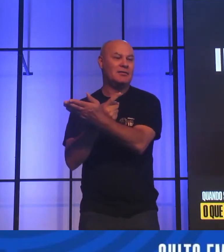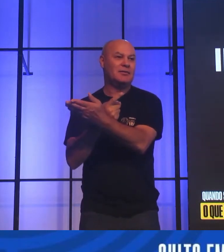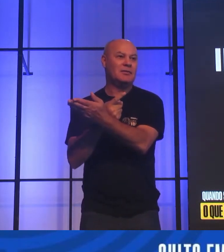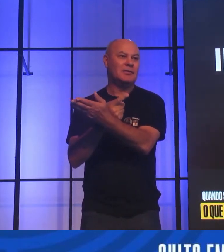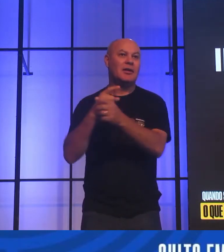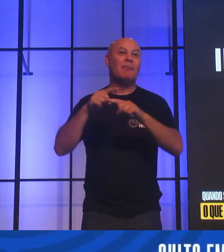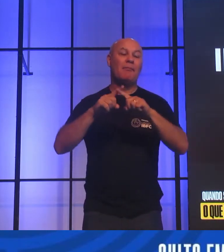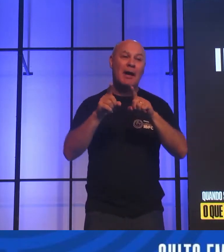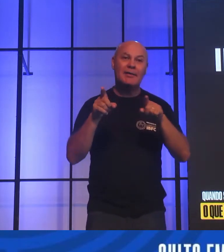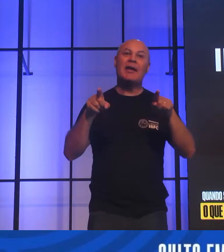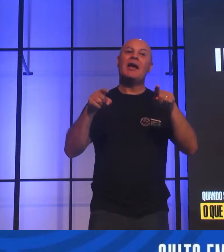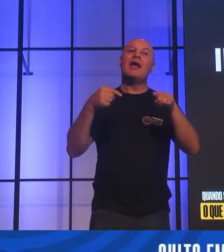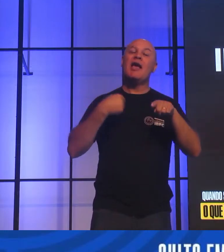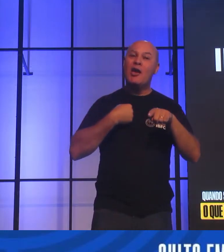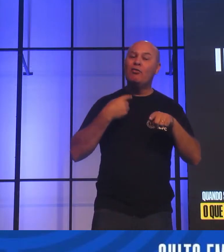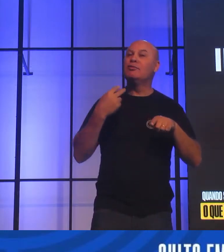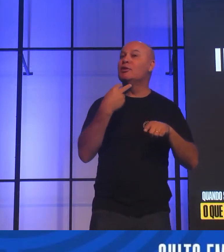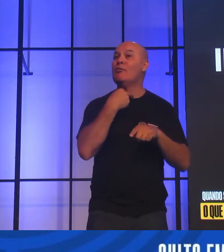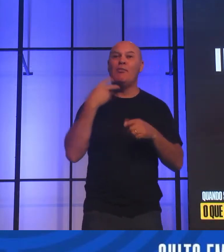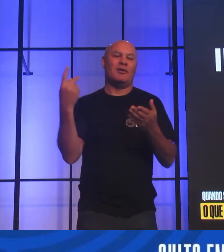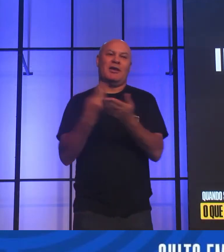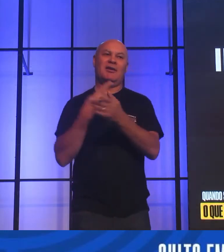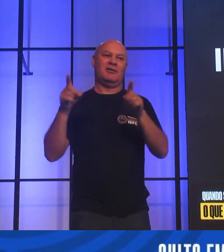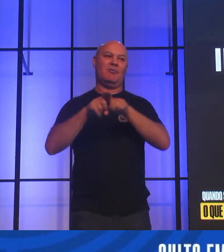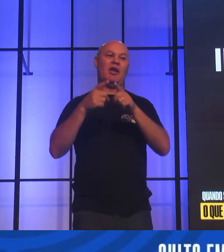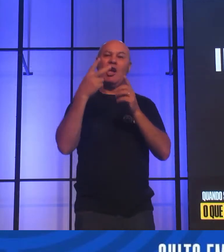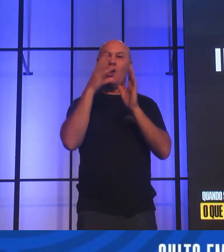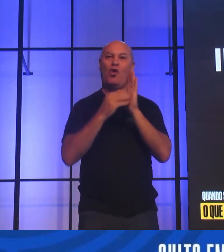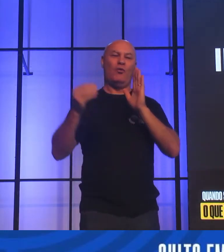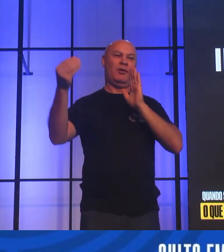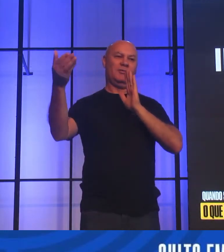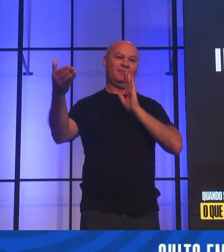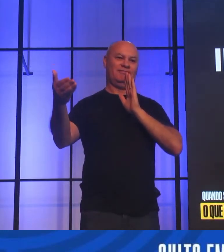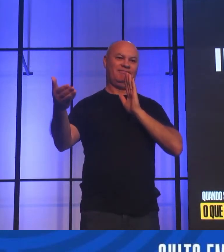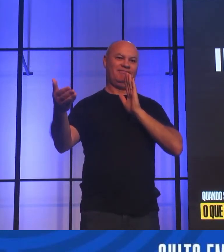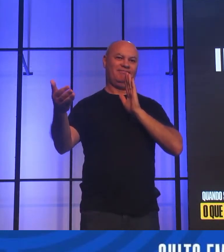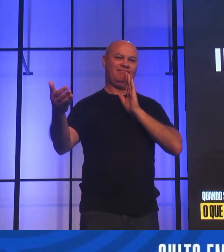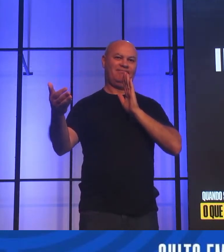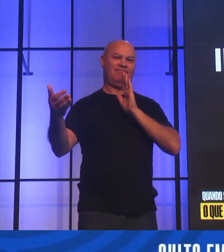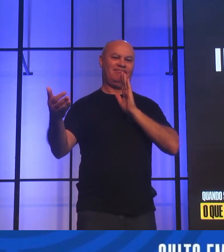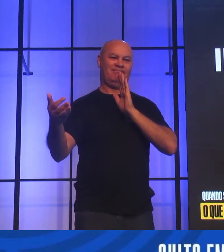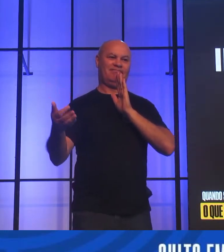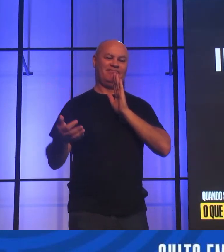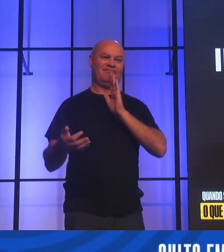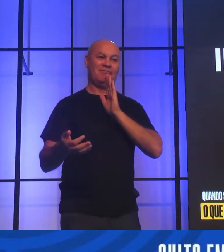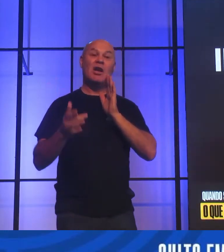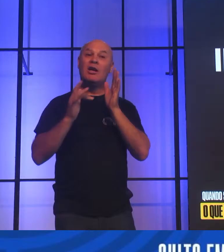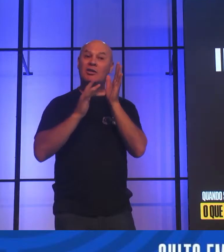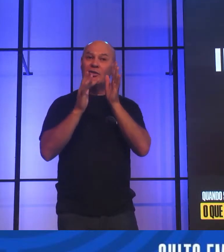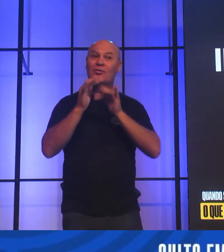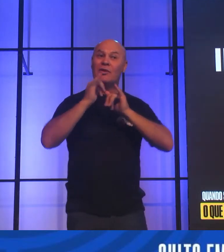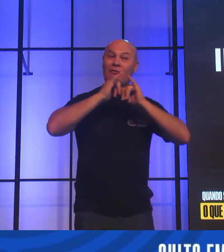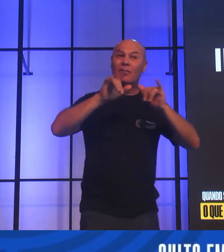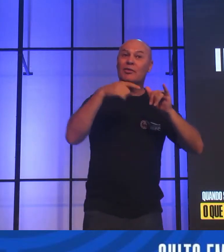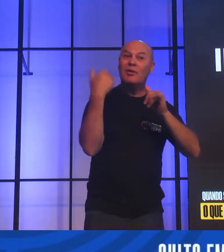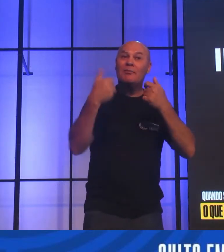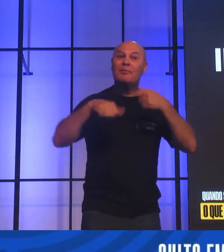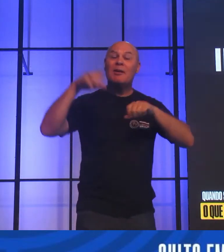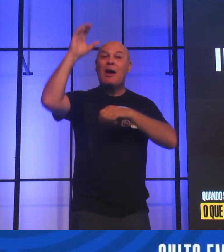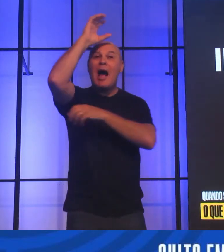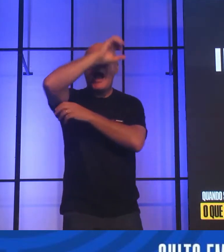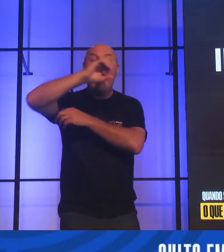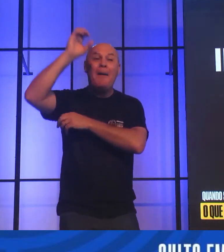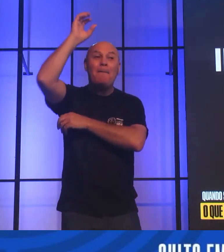a arte de lidar com o inesperado. Por quê? Porque se eu e você